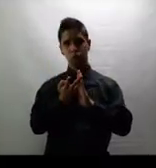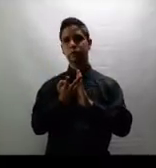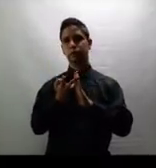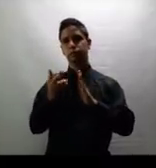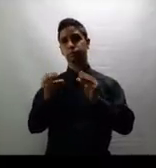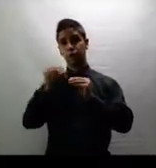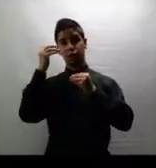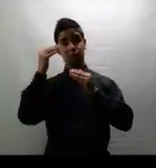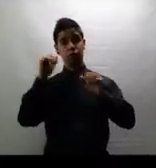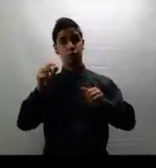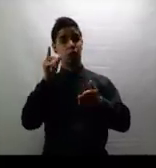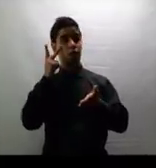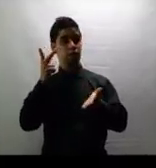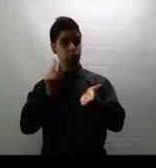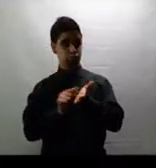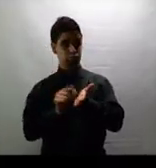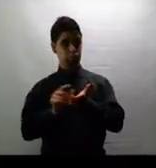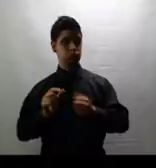más detalles